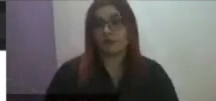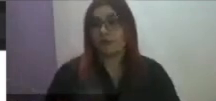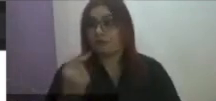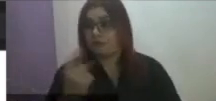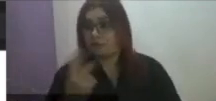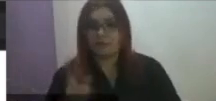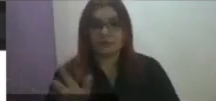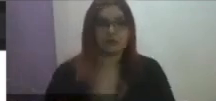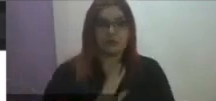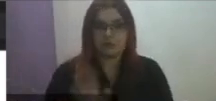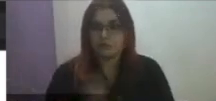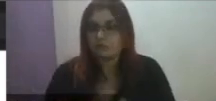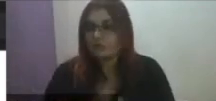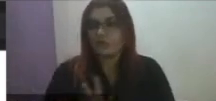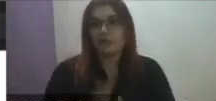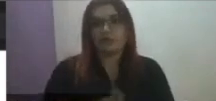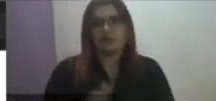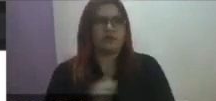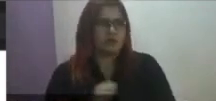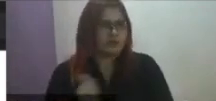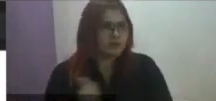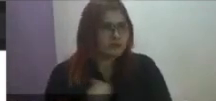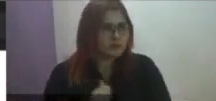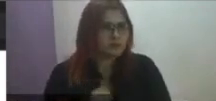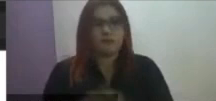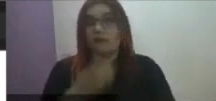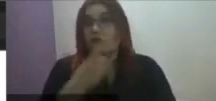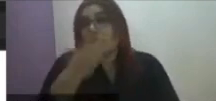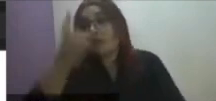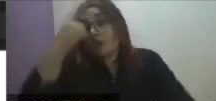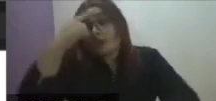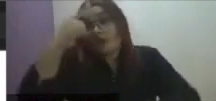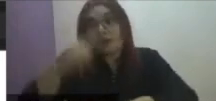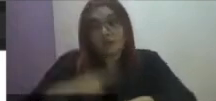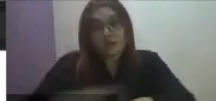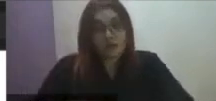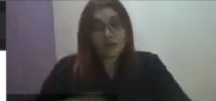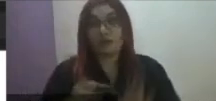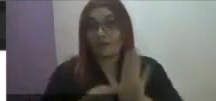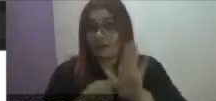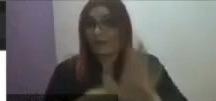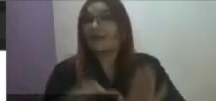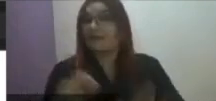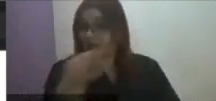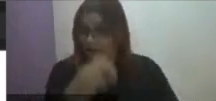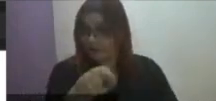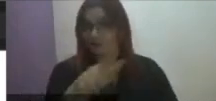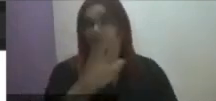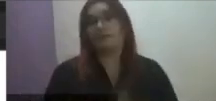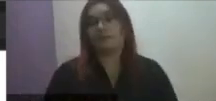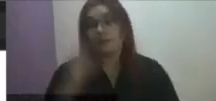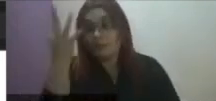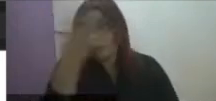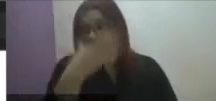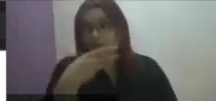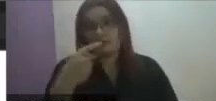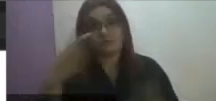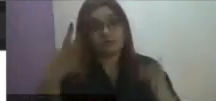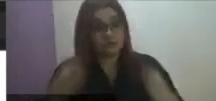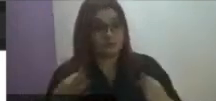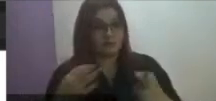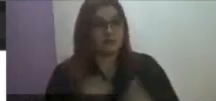Y casi el 80% o más son este tipo de cuerpos que no incomodan.